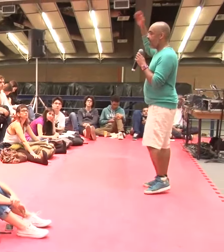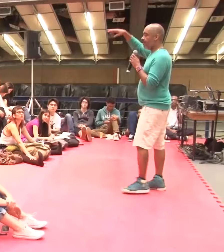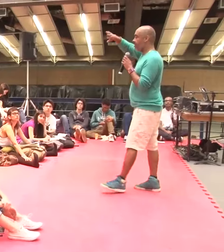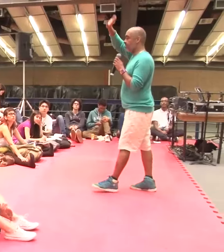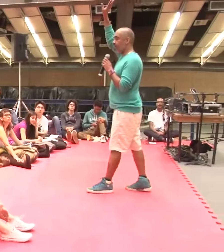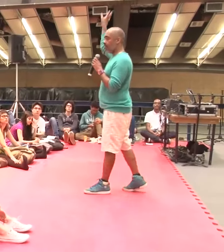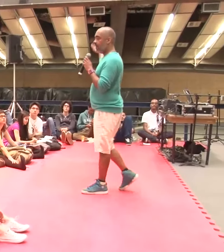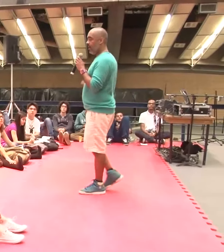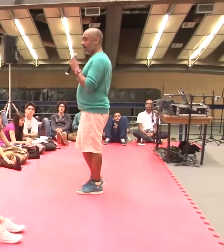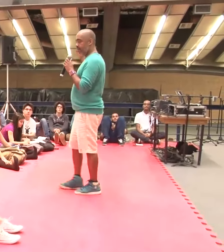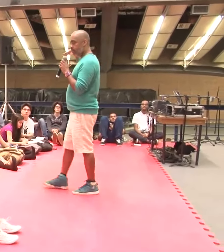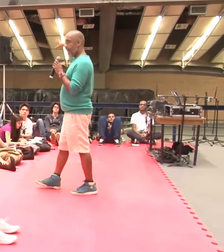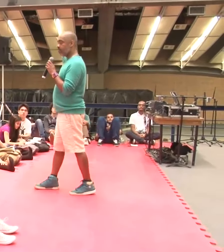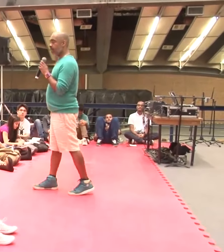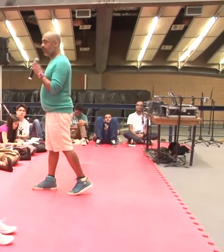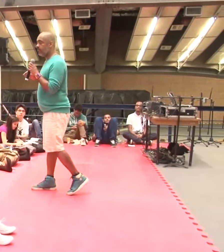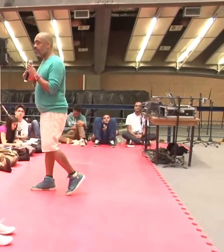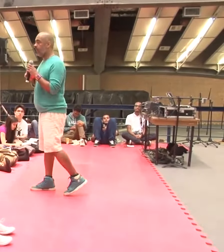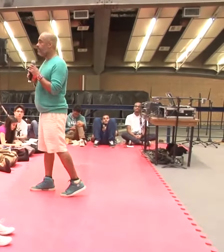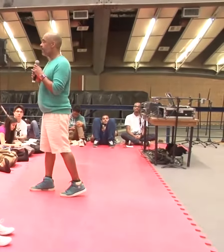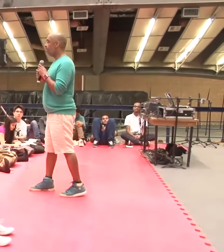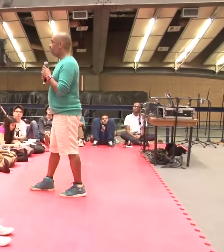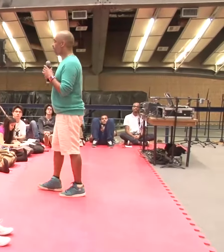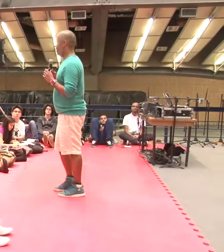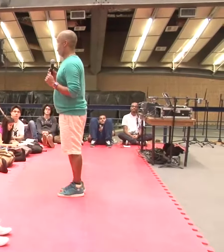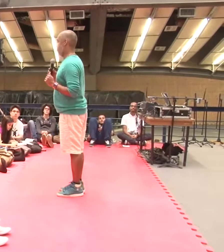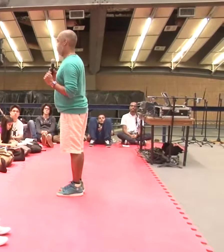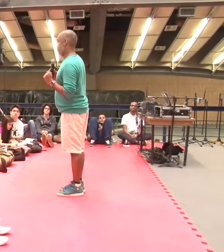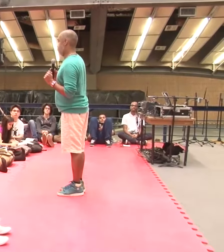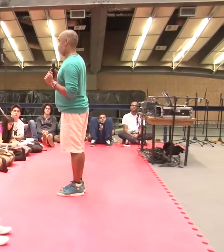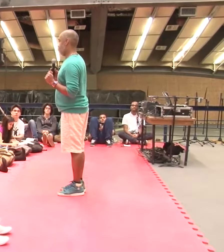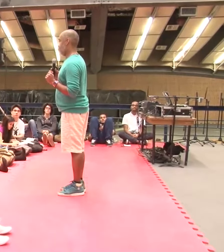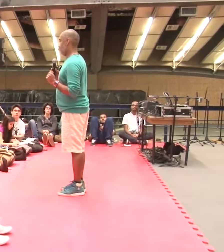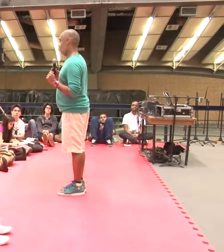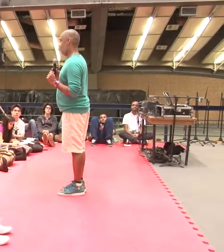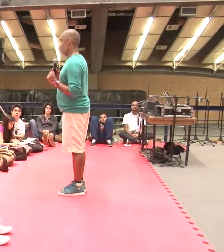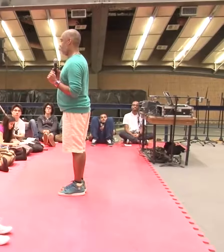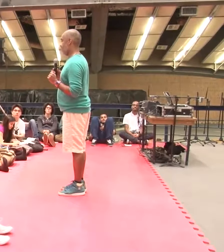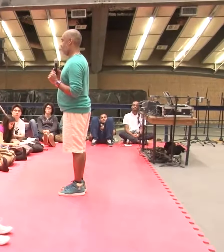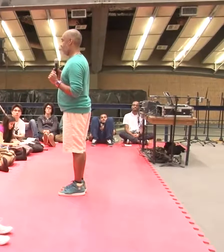sequer atenção àquele espaço que ela um dia viveu. O